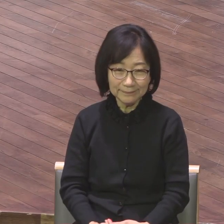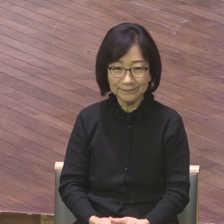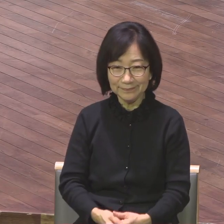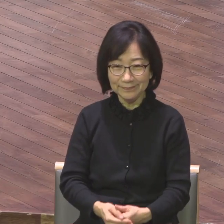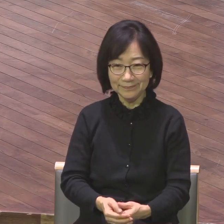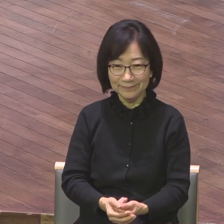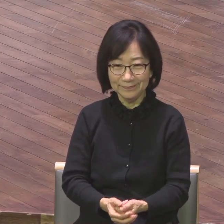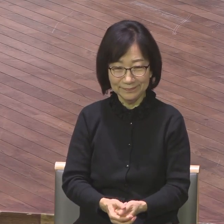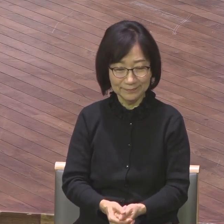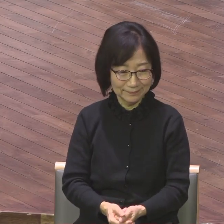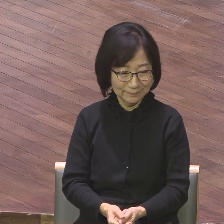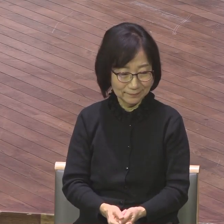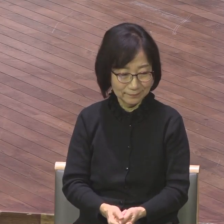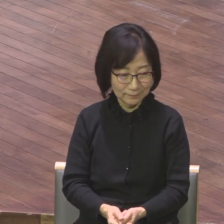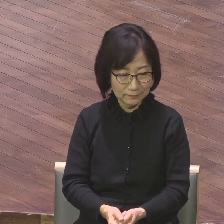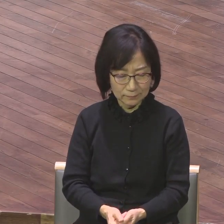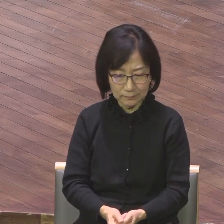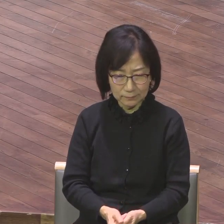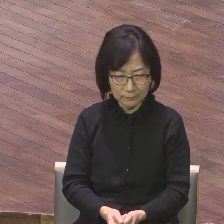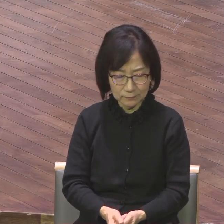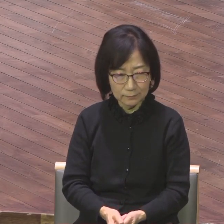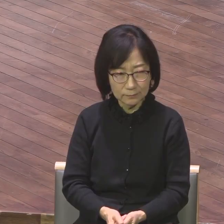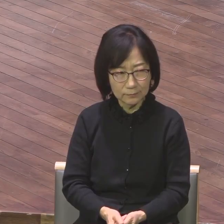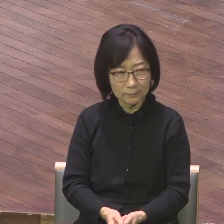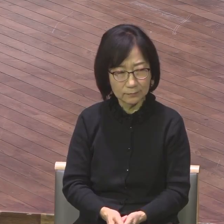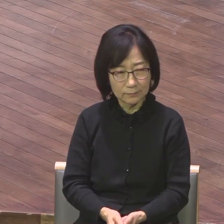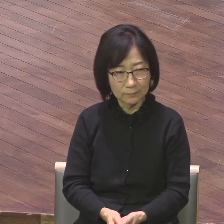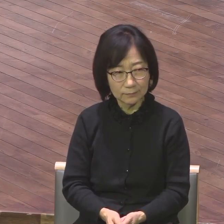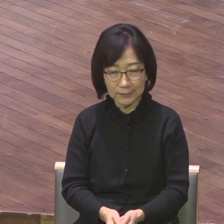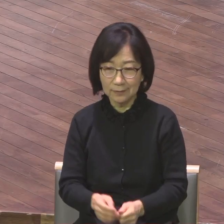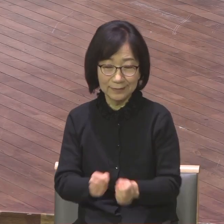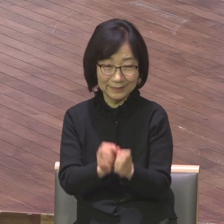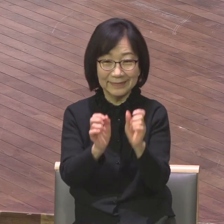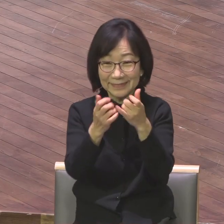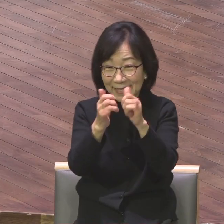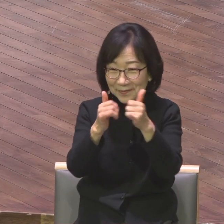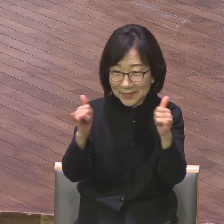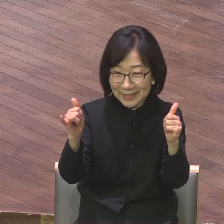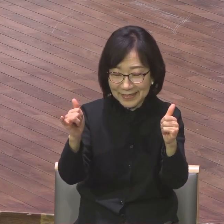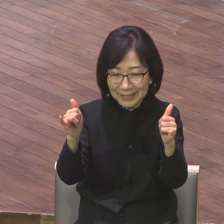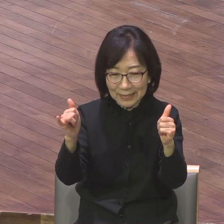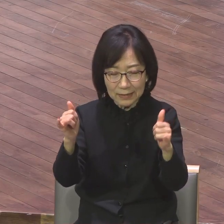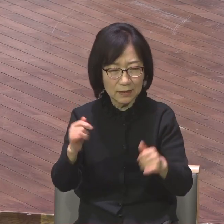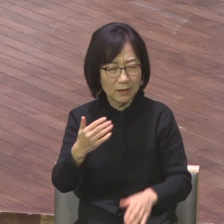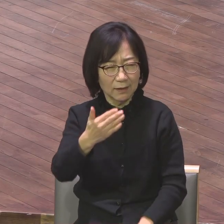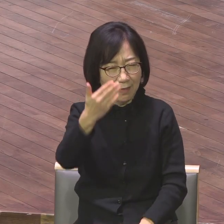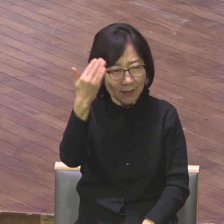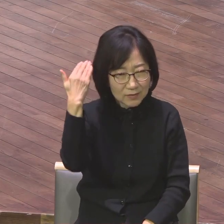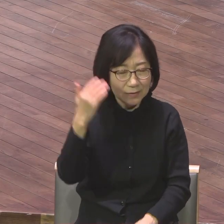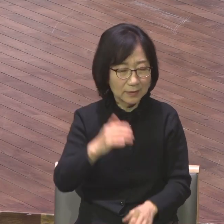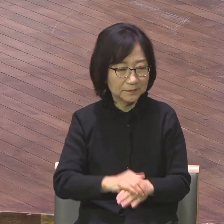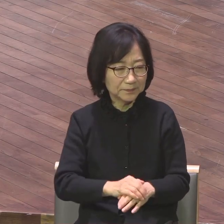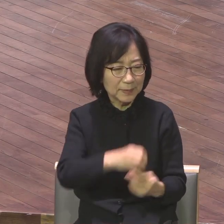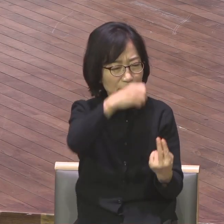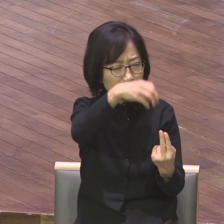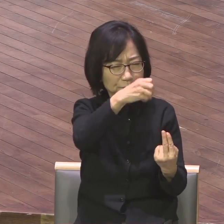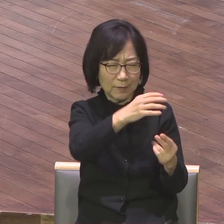많은 사람들이 혹시 세례 요한이 그리스도 아닌가? 이 정도였어요. 저분이 그리스도